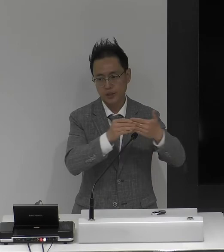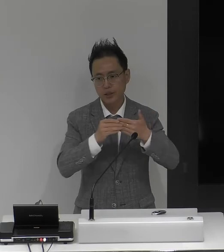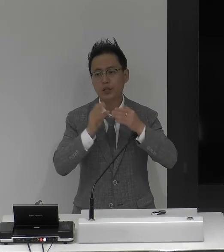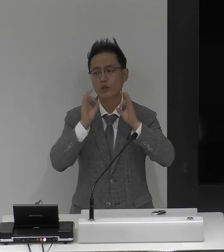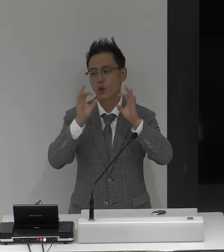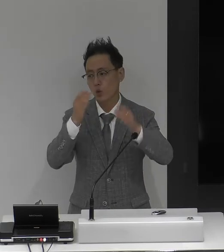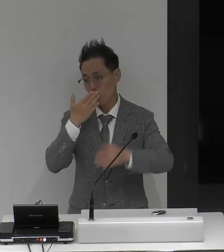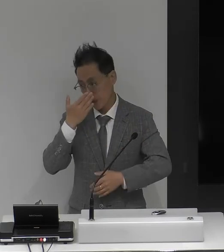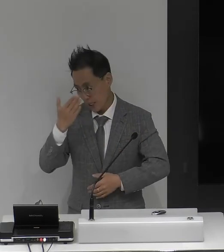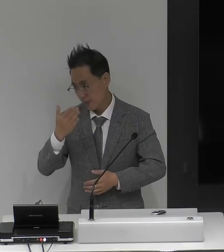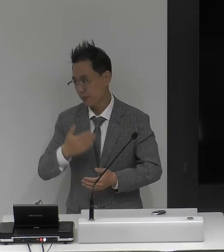정도파